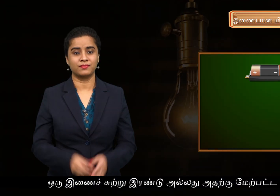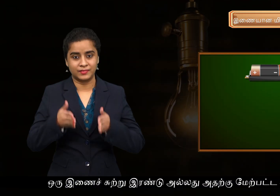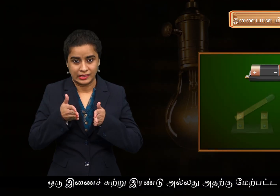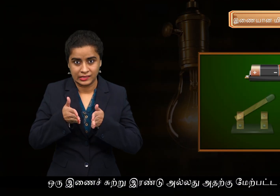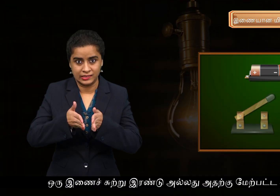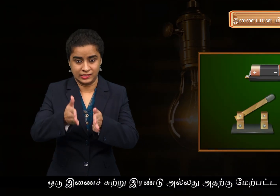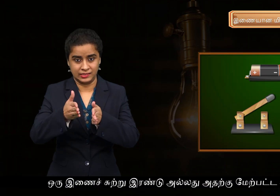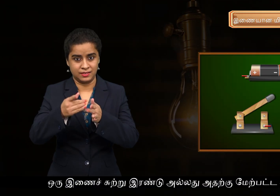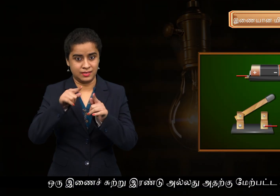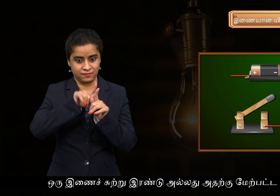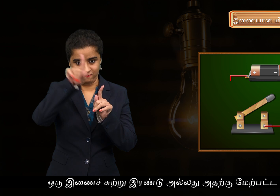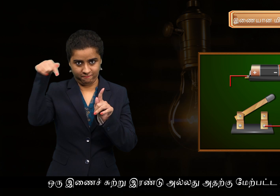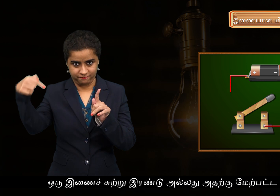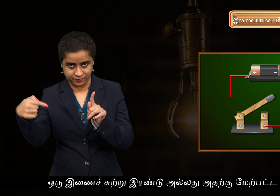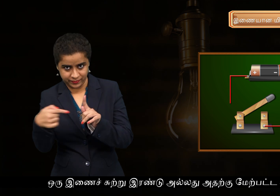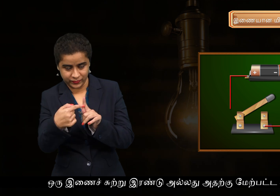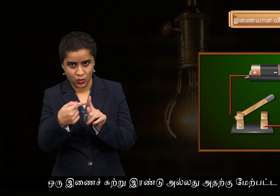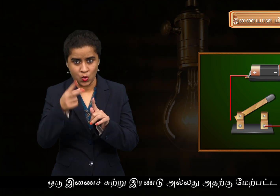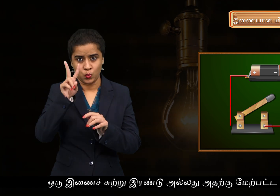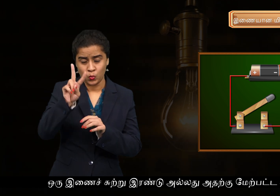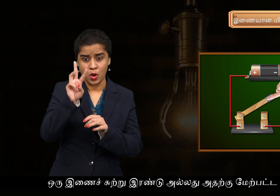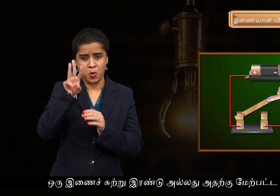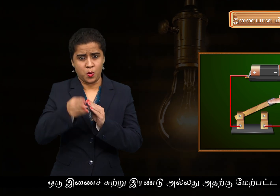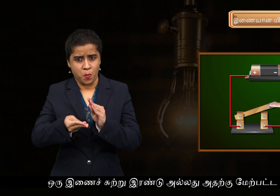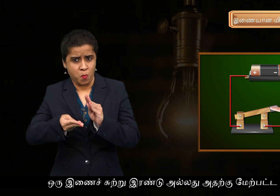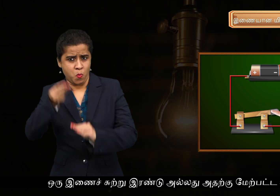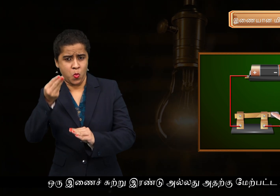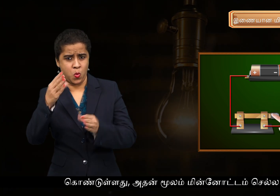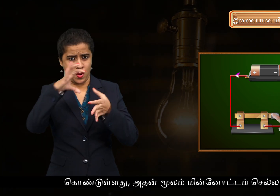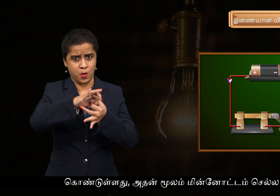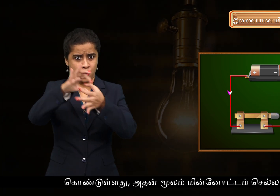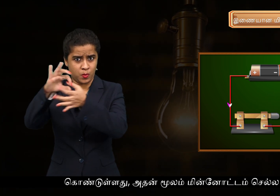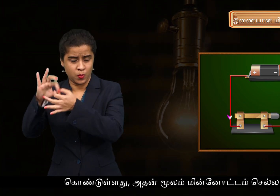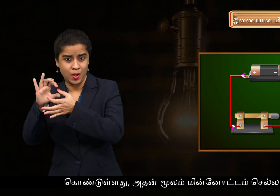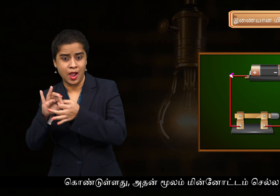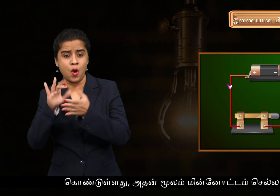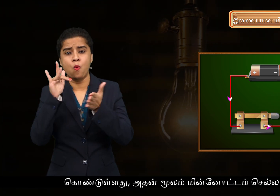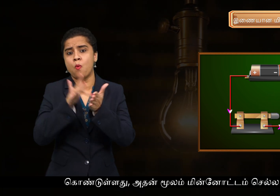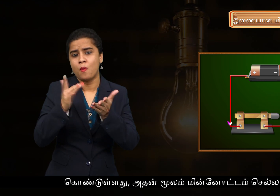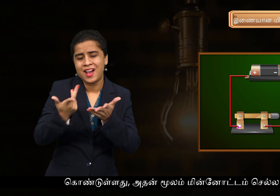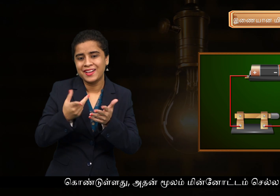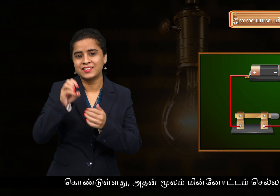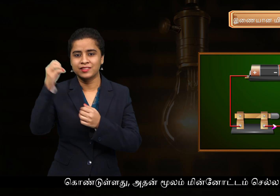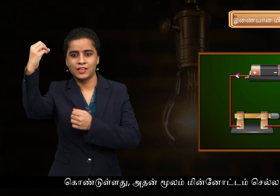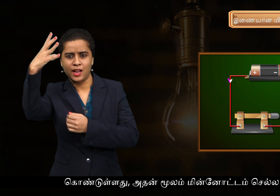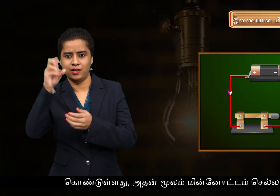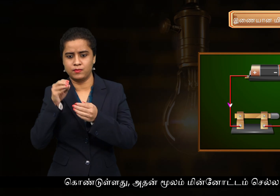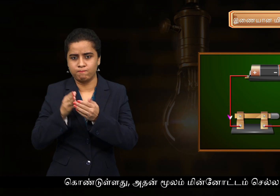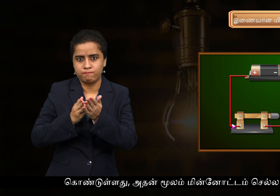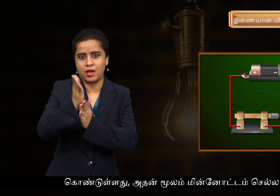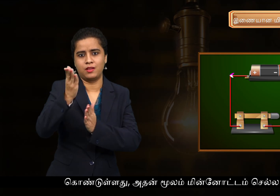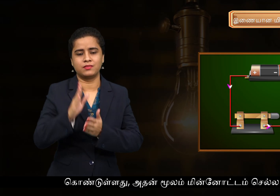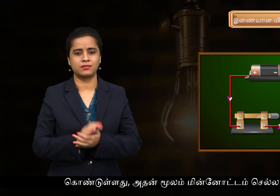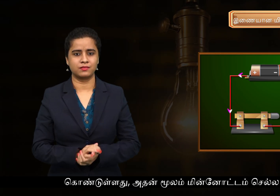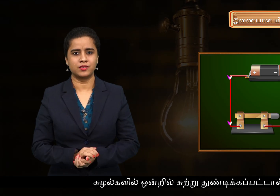ஒரு இணை சுற்று 2 அல்லது அதற்கு மேம்பட்ட சூழல்களை கொண்டுள்ளது. அதன் மூலம் மின்னோட்டம்